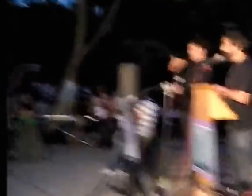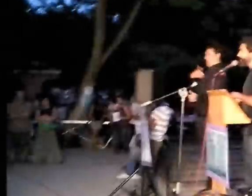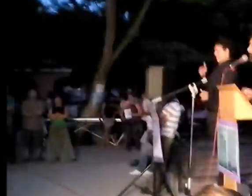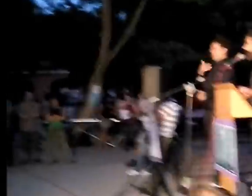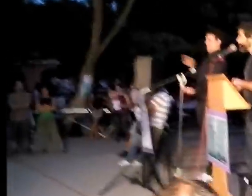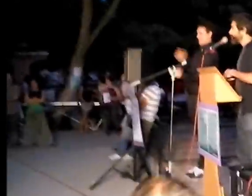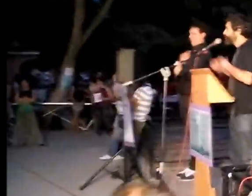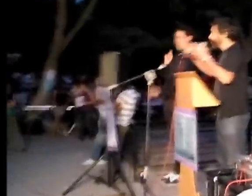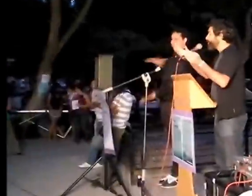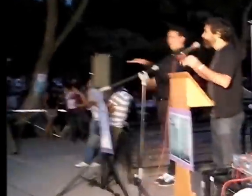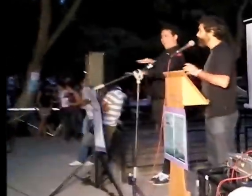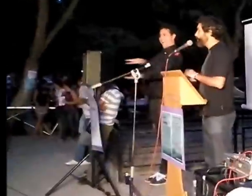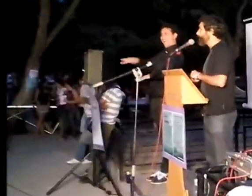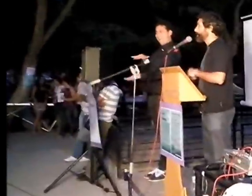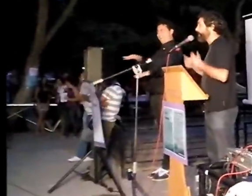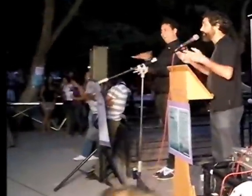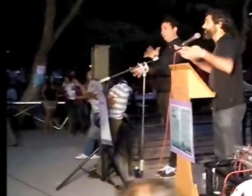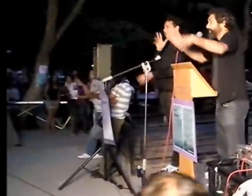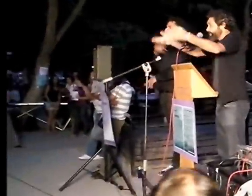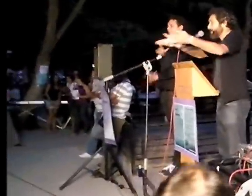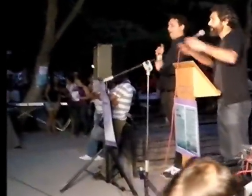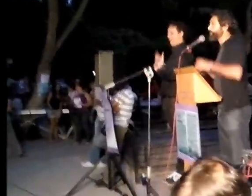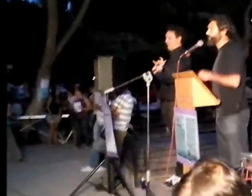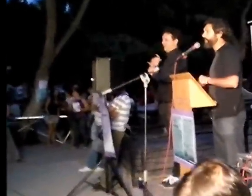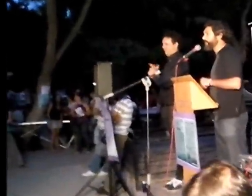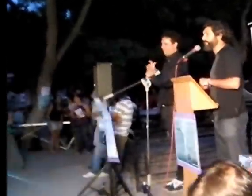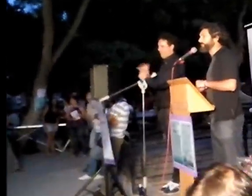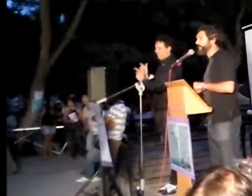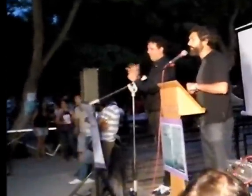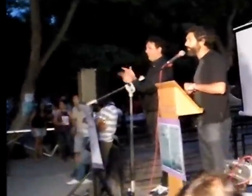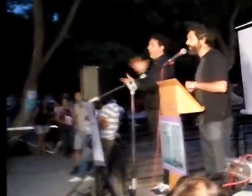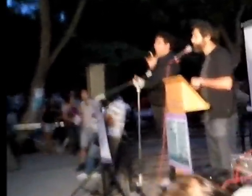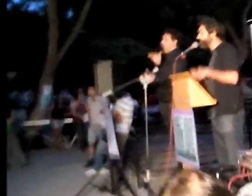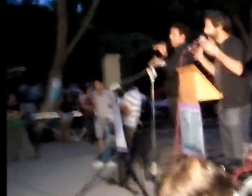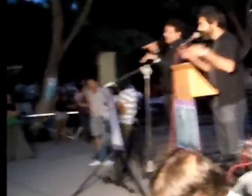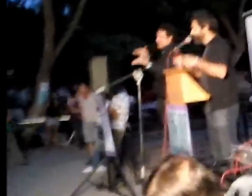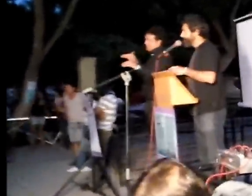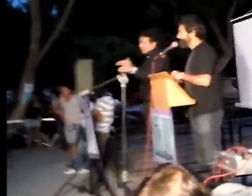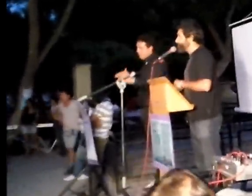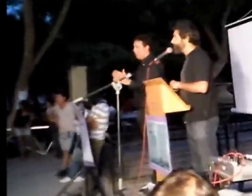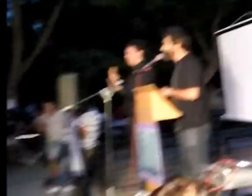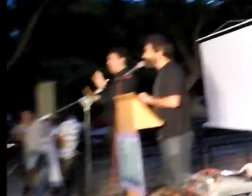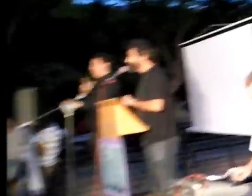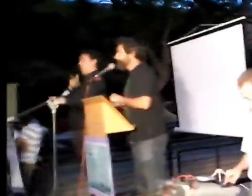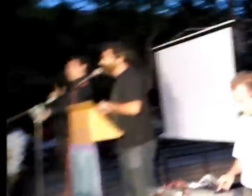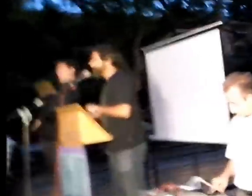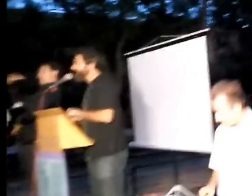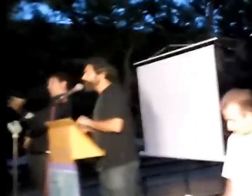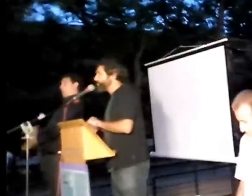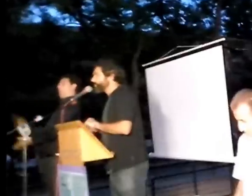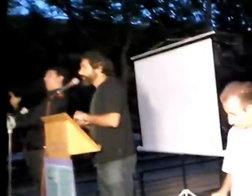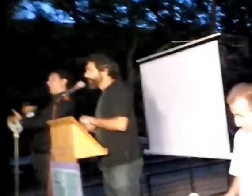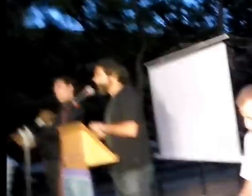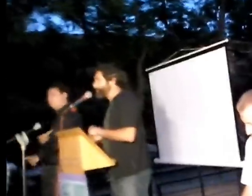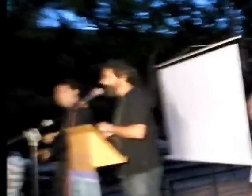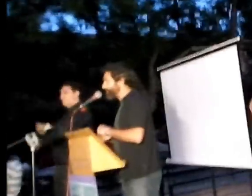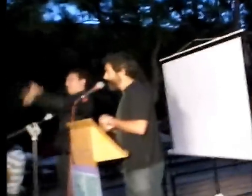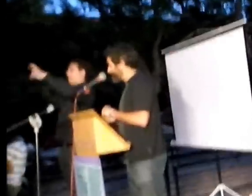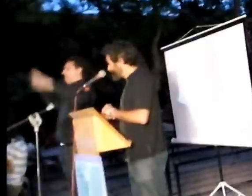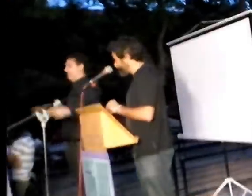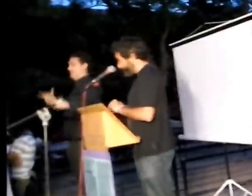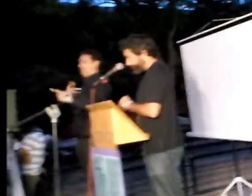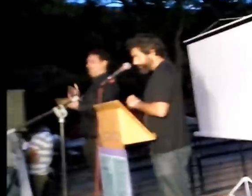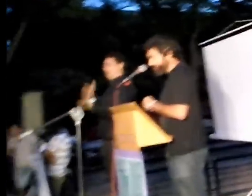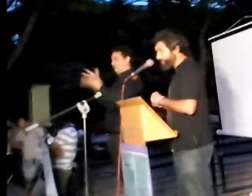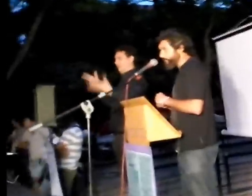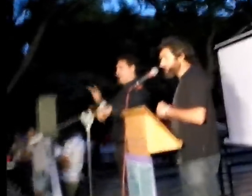bastante, bastante vida. Son continuas, cada vez menos, pero ahora con la entrada de Podemos, de nuevo llenamos las